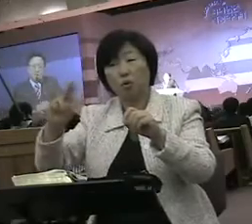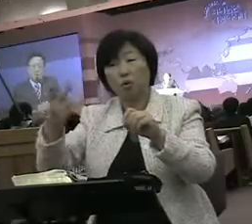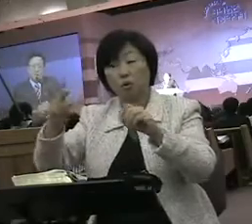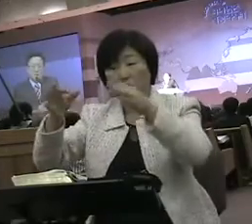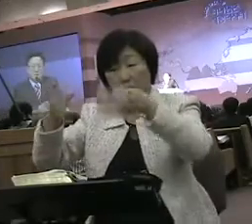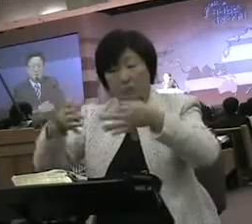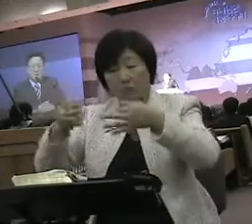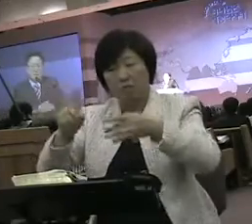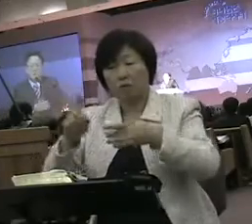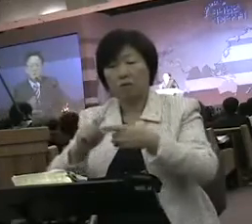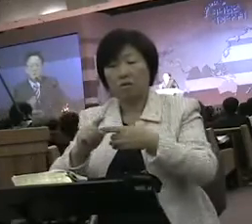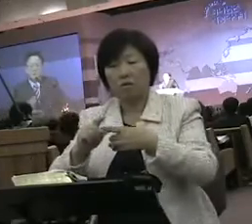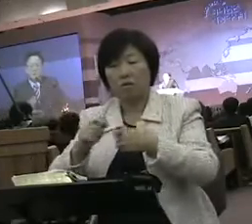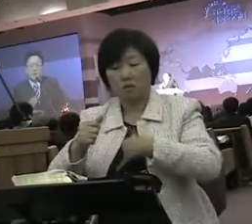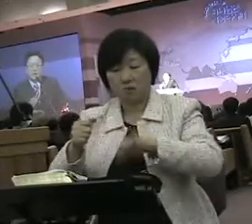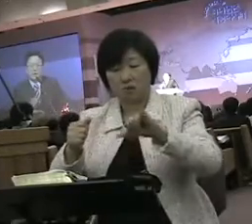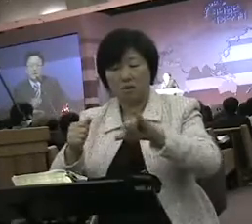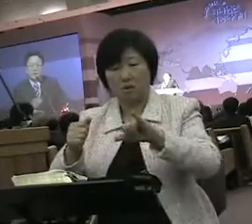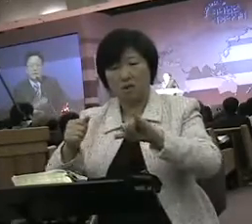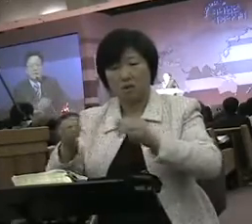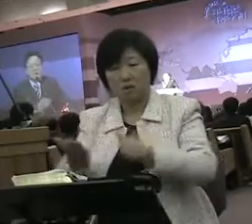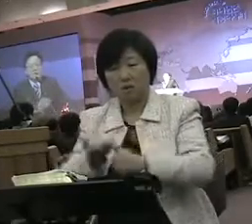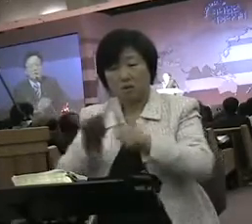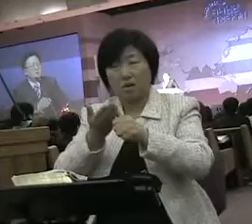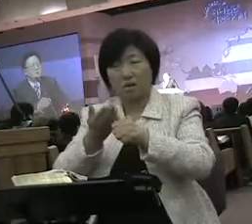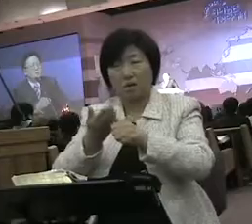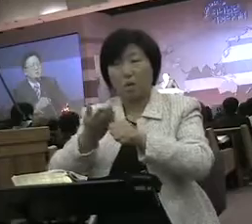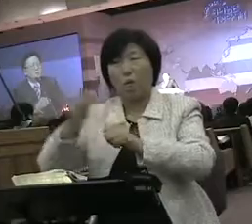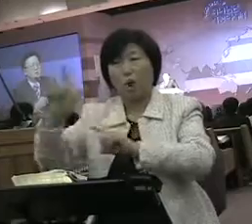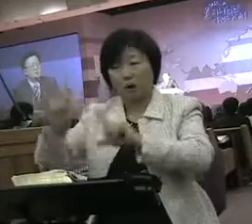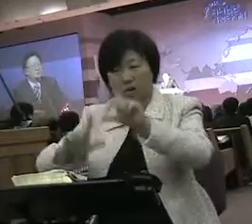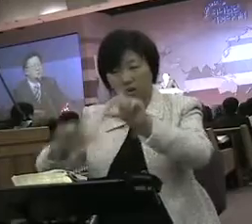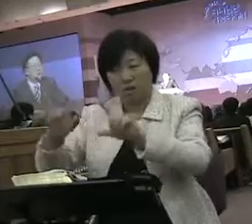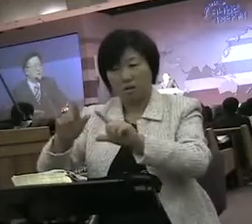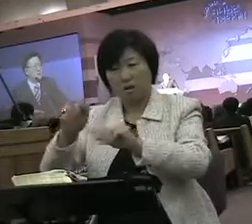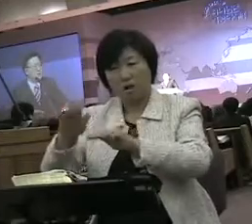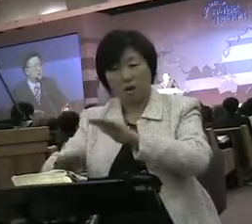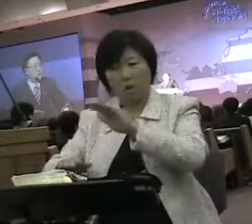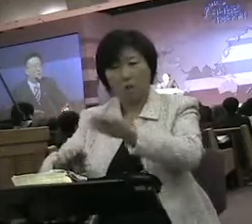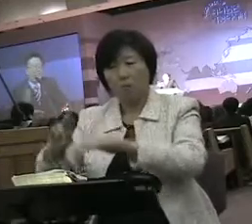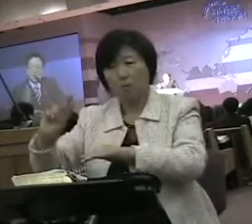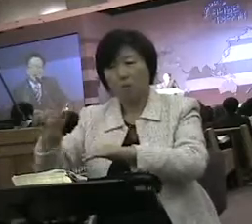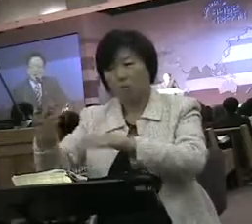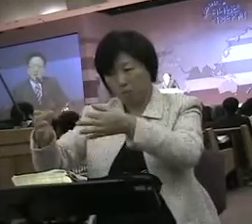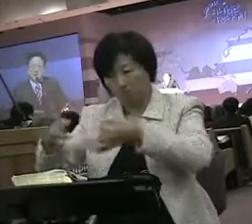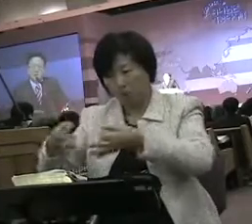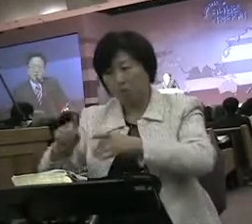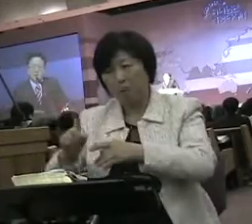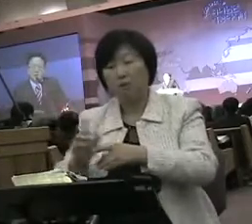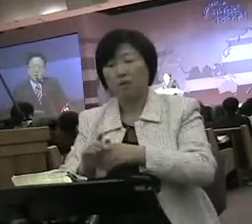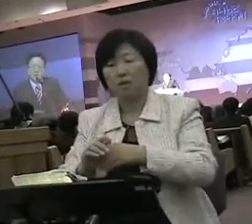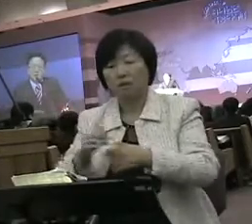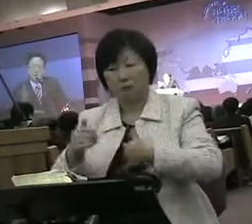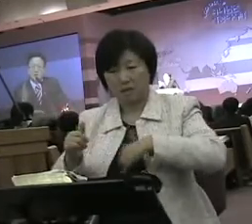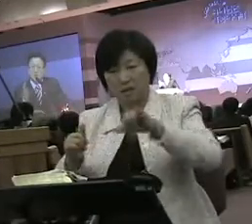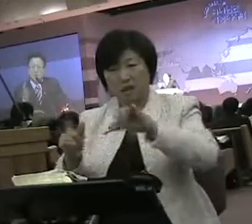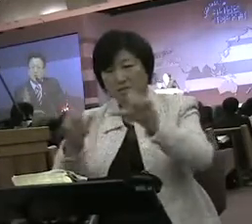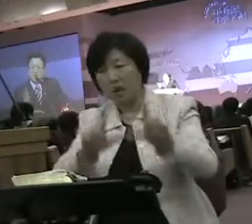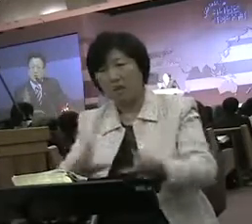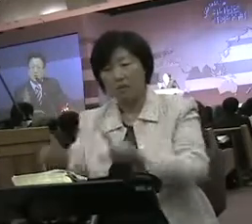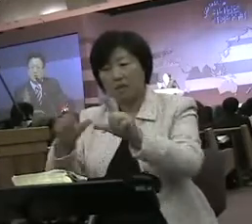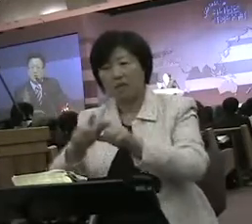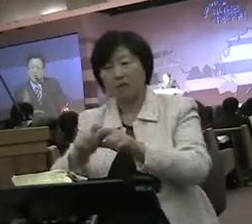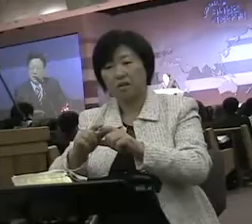자녀들이 자라왔던 환경들과 그 걸음걸음들을 한번 돌아보십시오. 여러분의 자녀들 삶에서